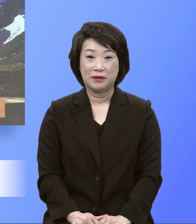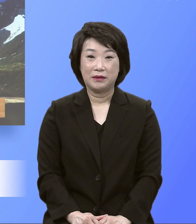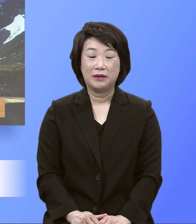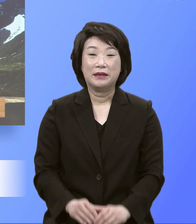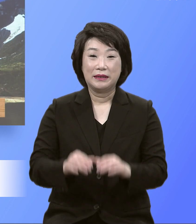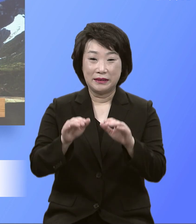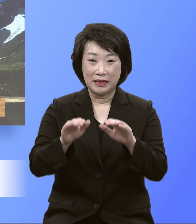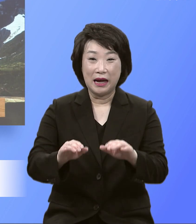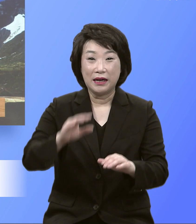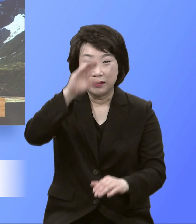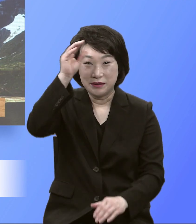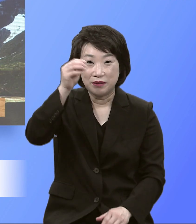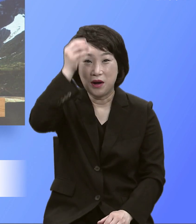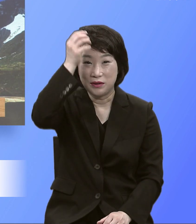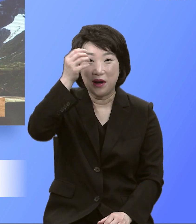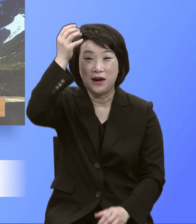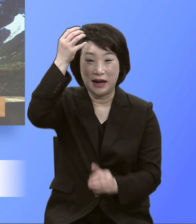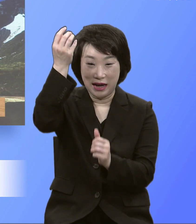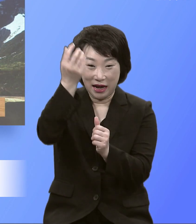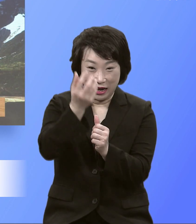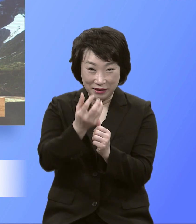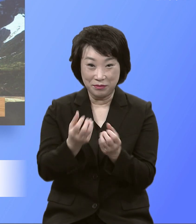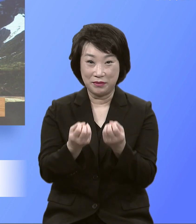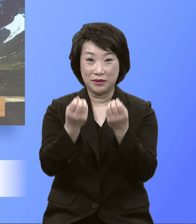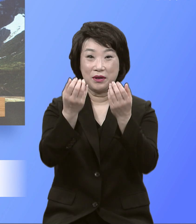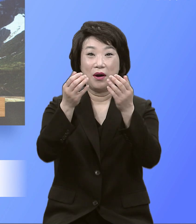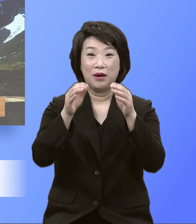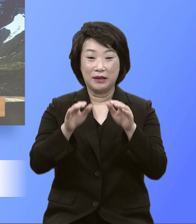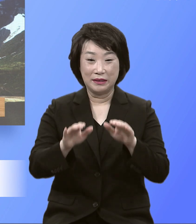성령 강림절을 맞이해서